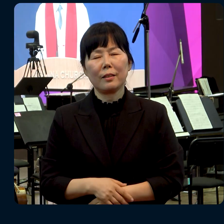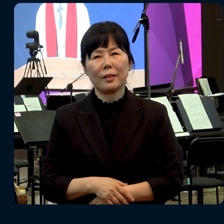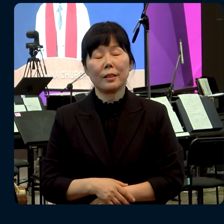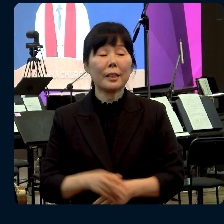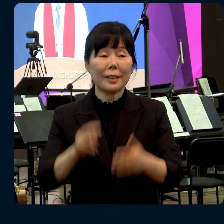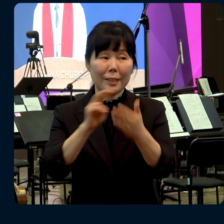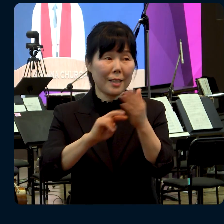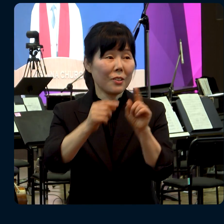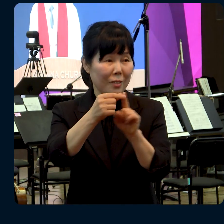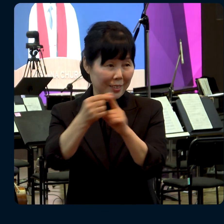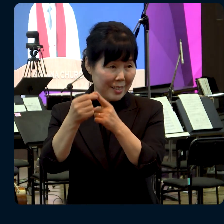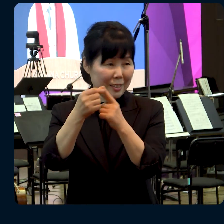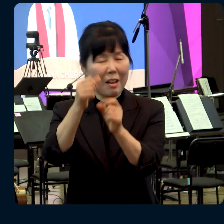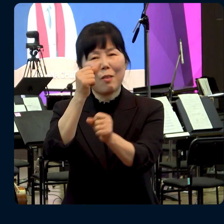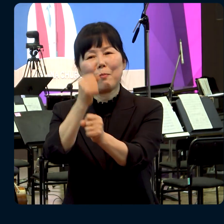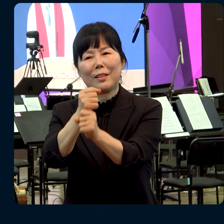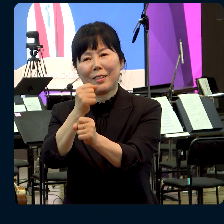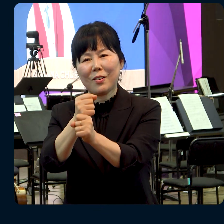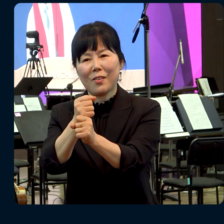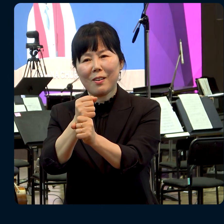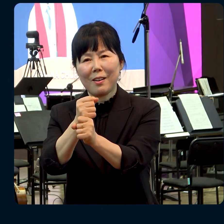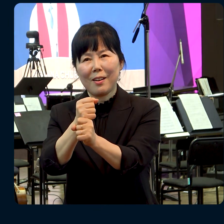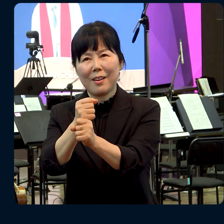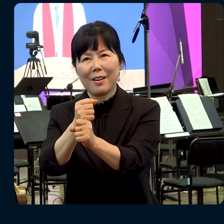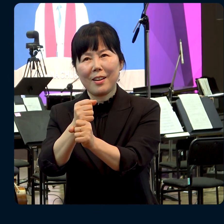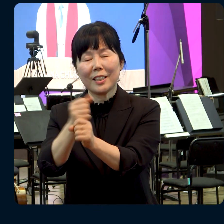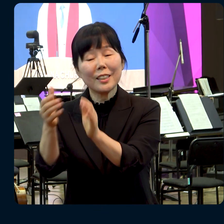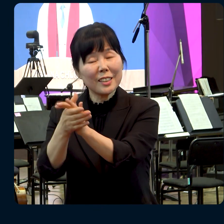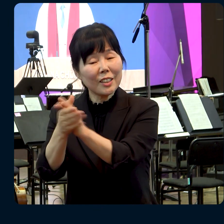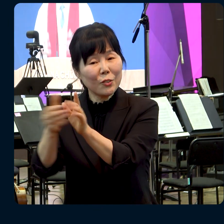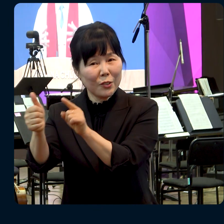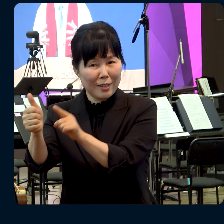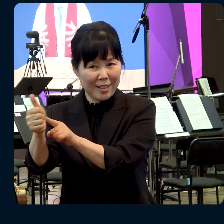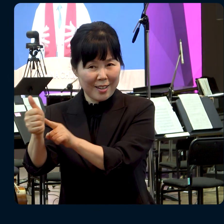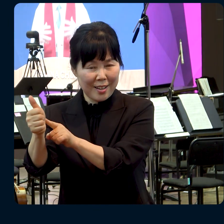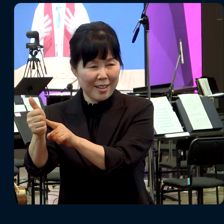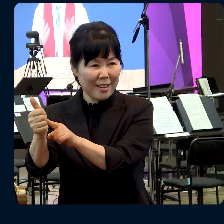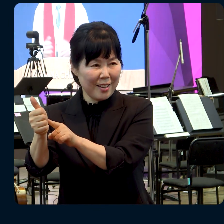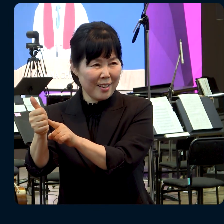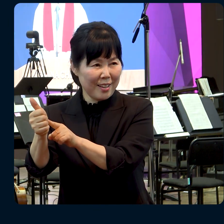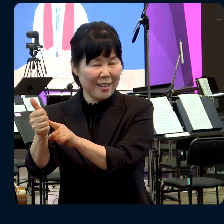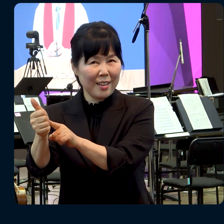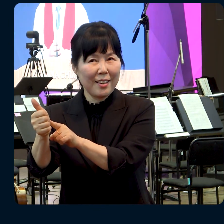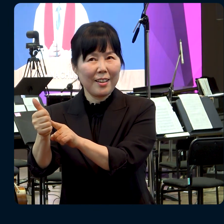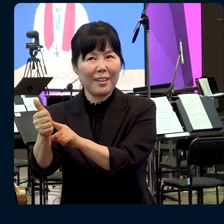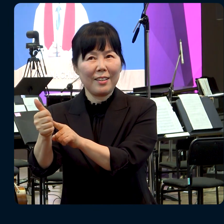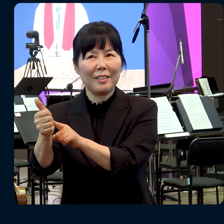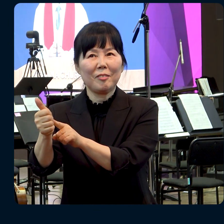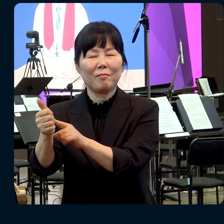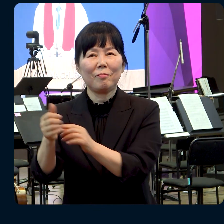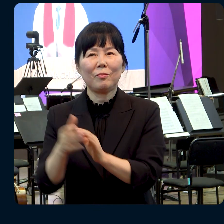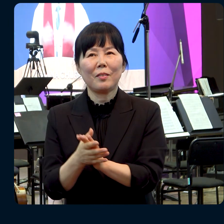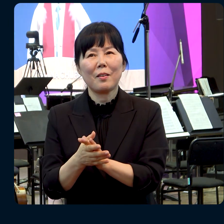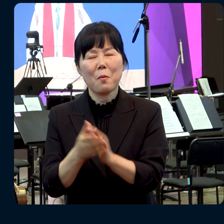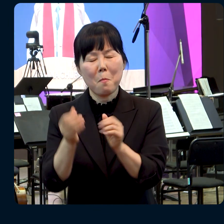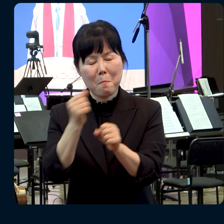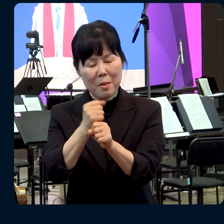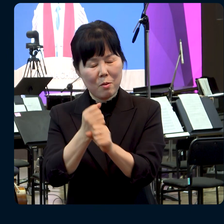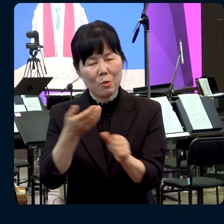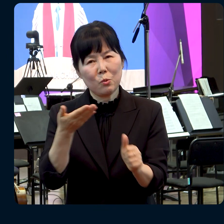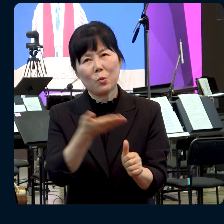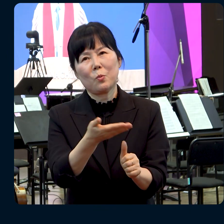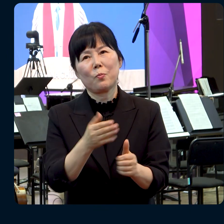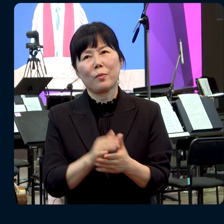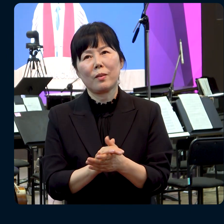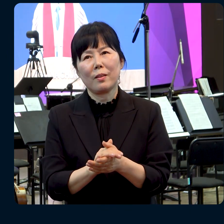이 찬송가로 아담 가이벨이 그 순전한 믿음을 회복하고, 그렇죠, 너무